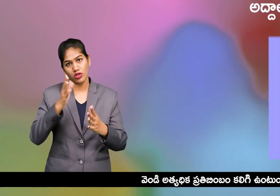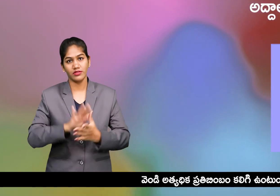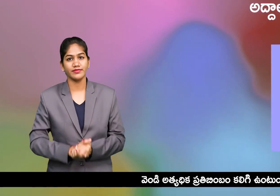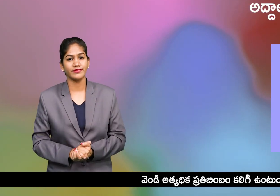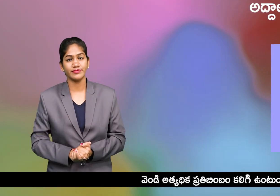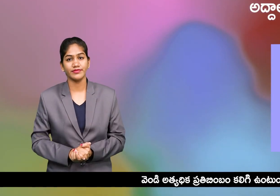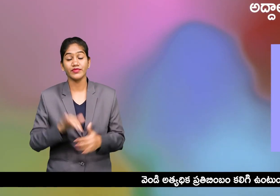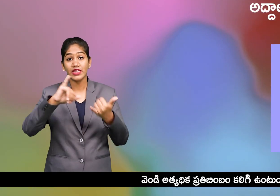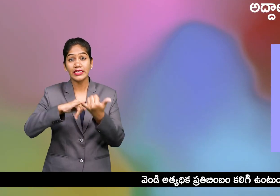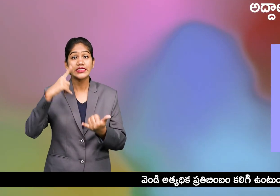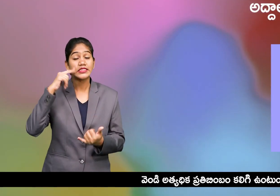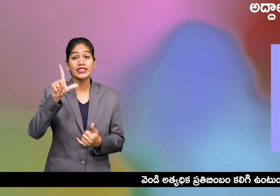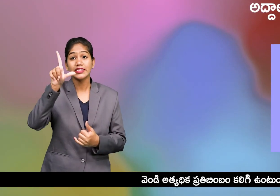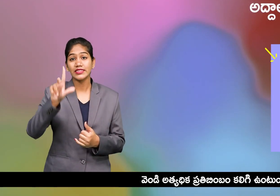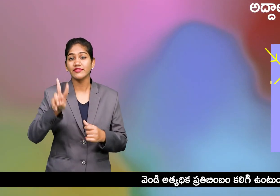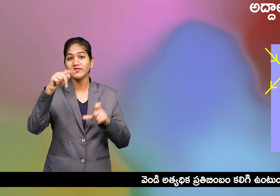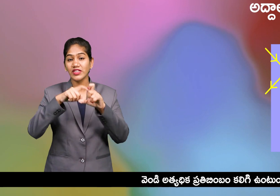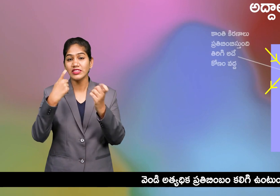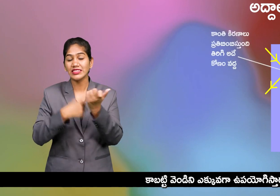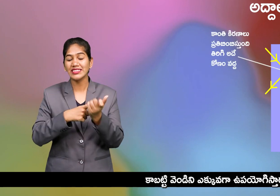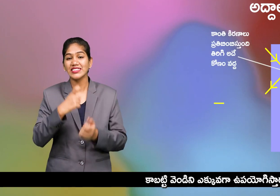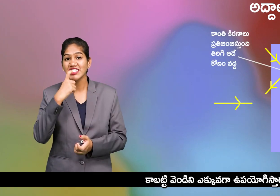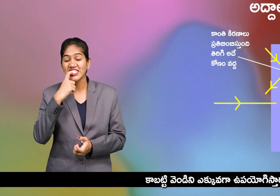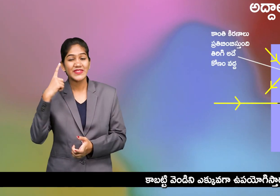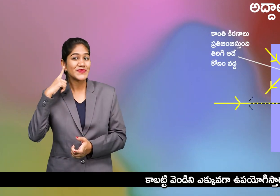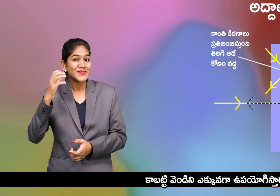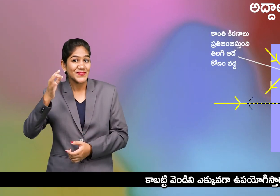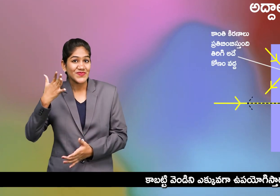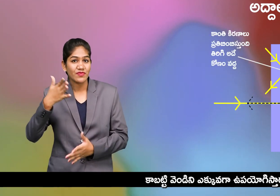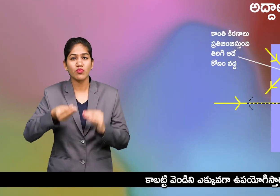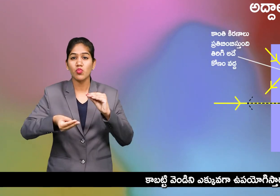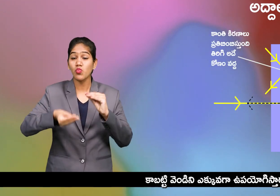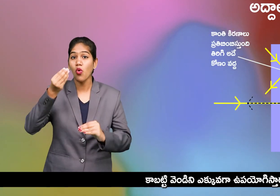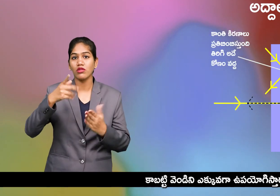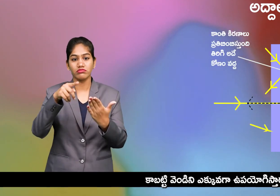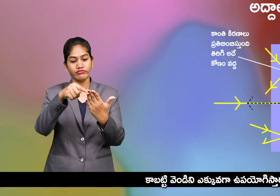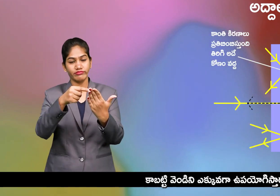వెండి అత్యధిక ప్రతిబింబం కలిగి ఉంటుంది, కాబట్టి వెండిని ఎక్కువగా ఉపయోగిస్తారు.